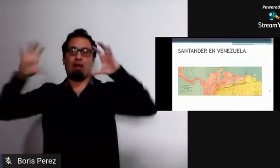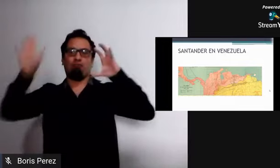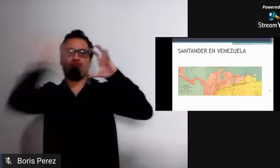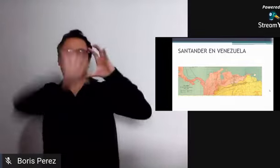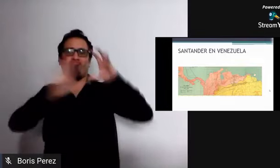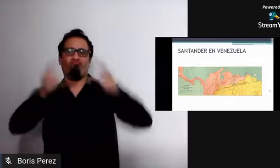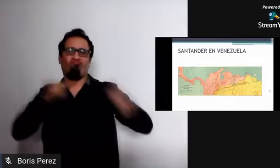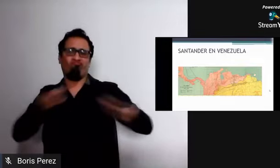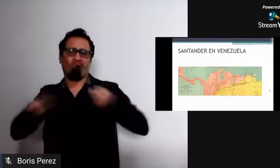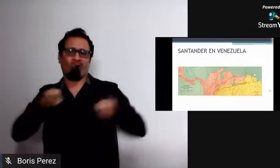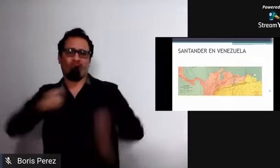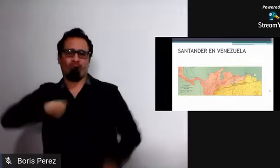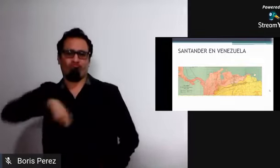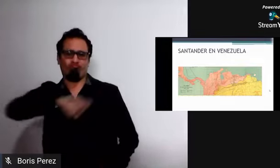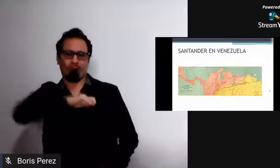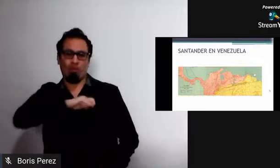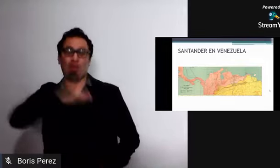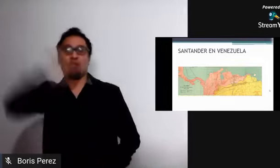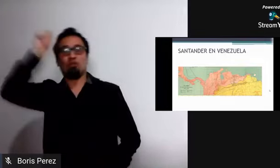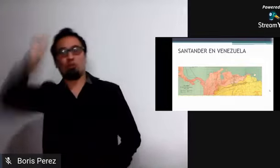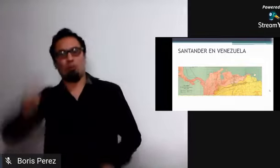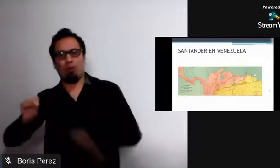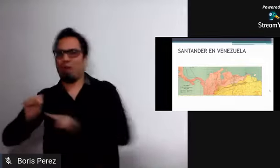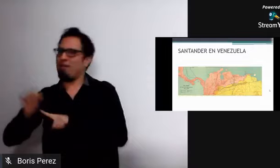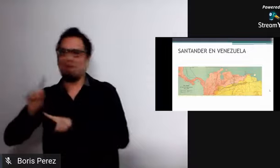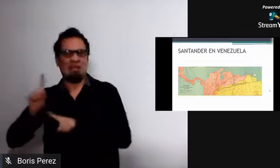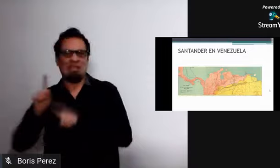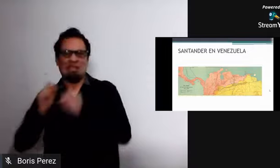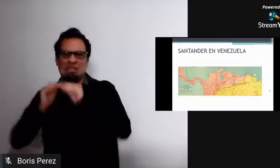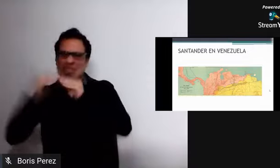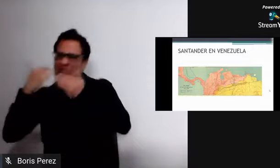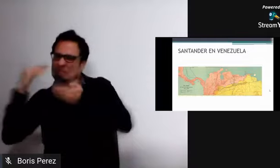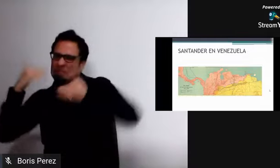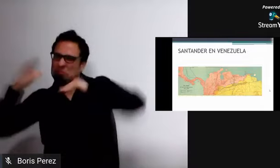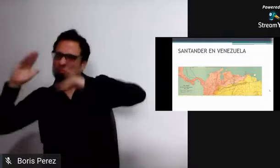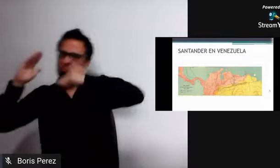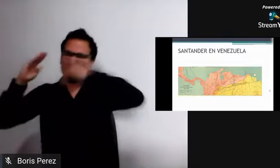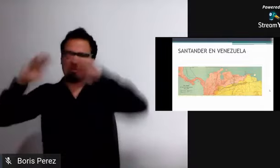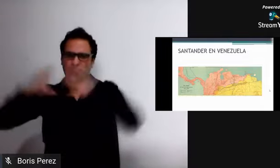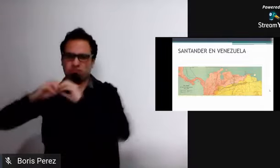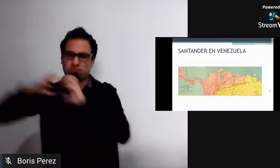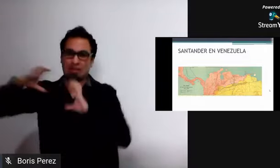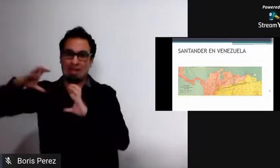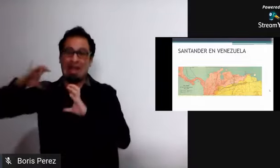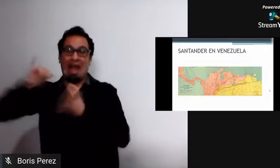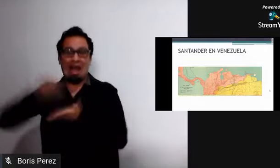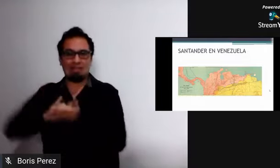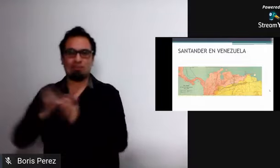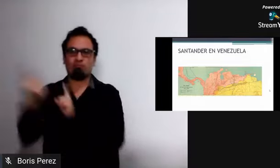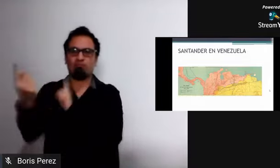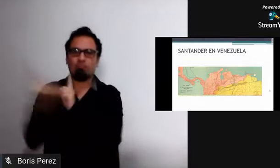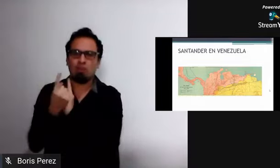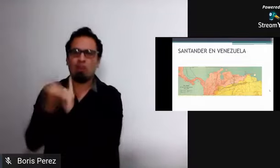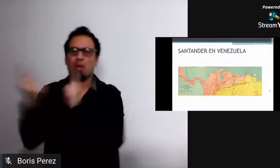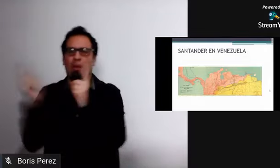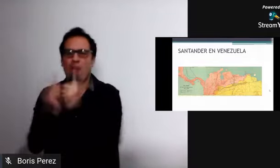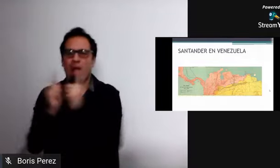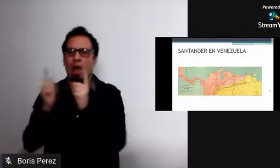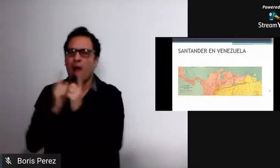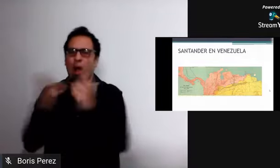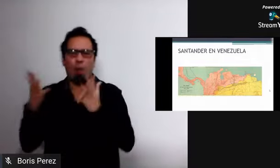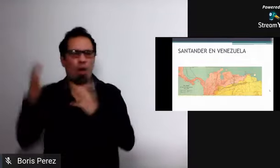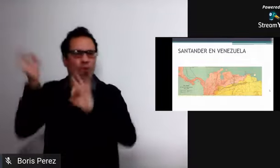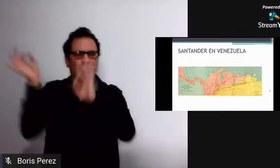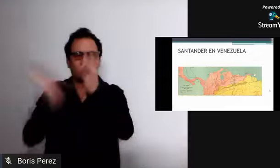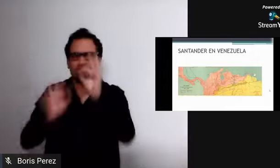del país, empezaron a lograr obtener otra vez de nuevo parte del territorio